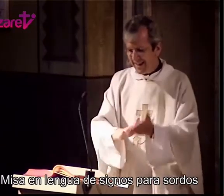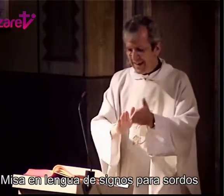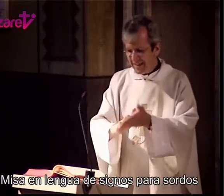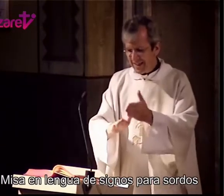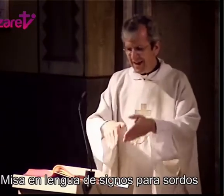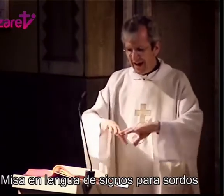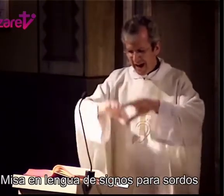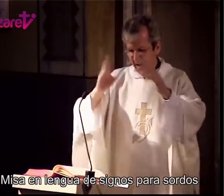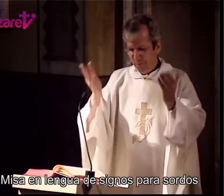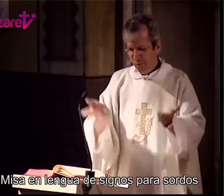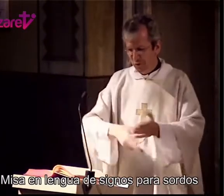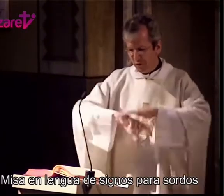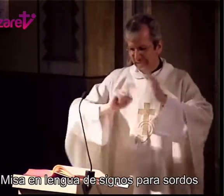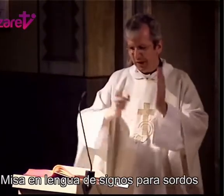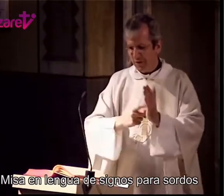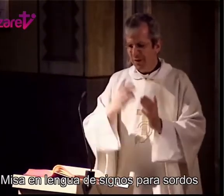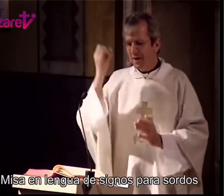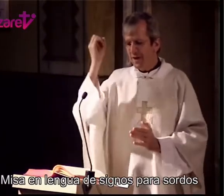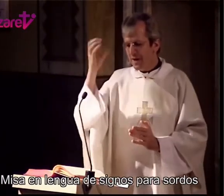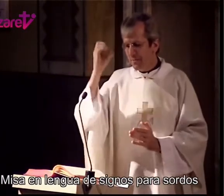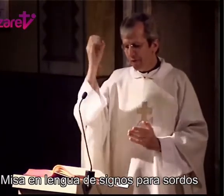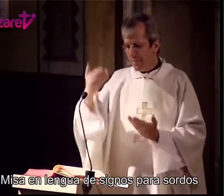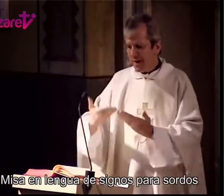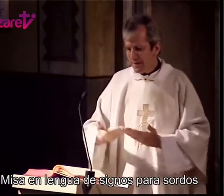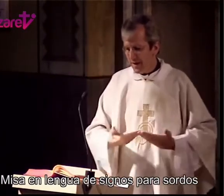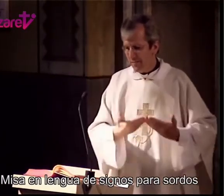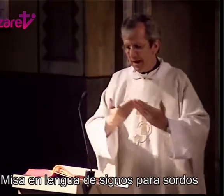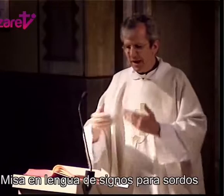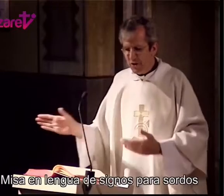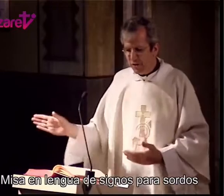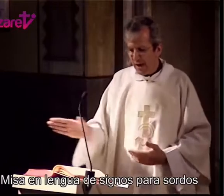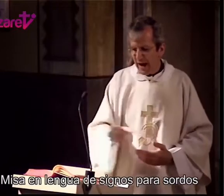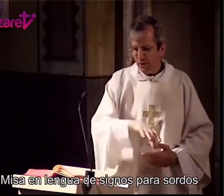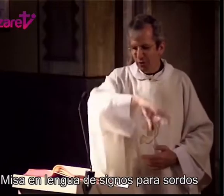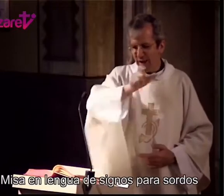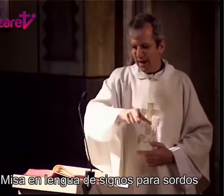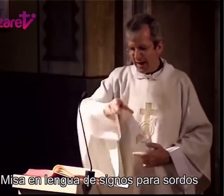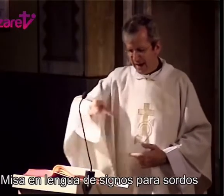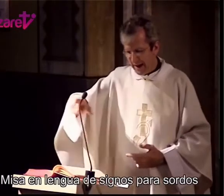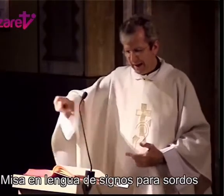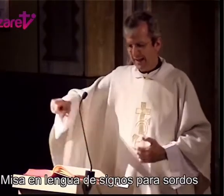«Id al mundo entero y proclamad el Evangelio a toda la creación.